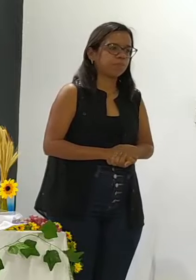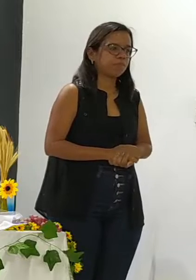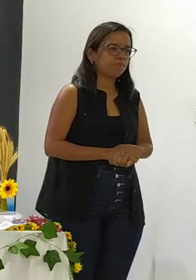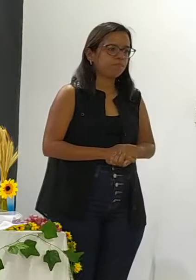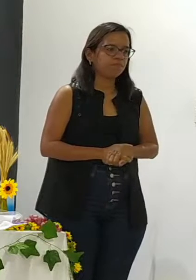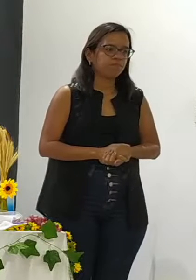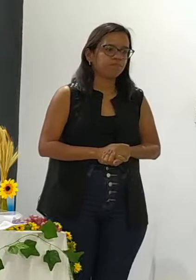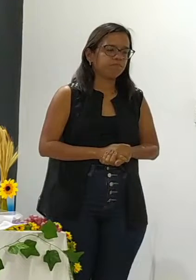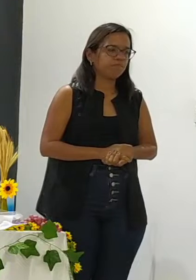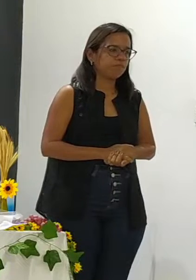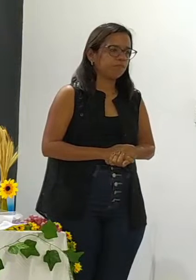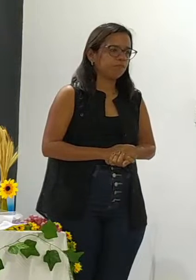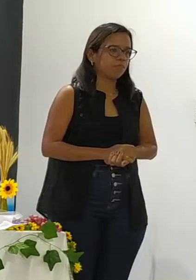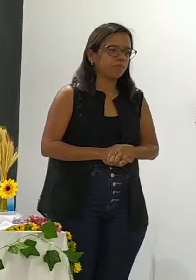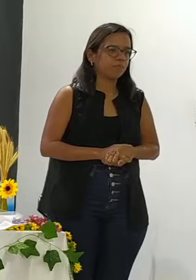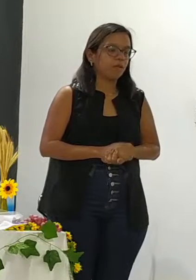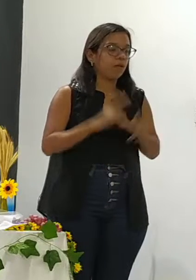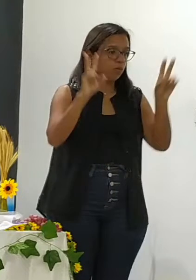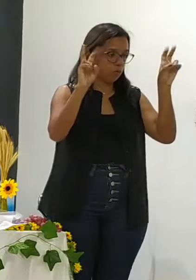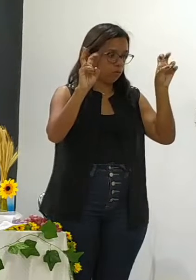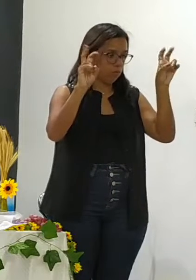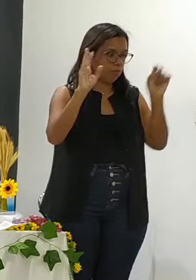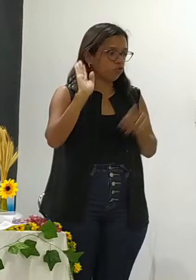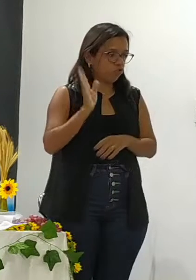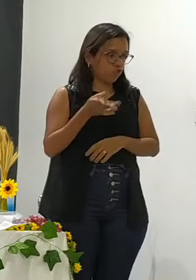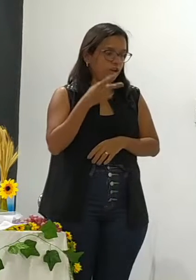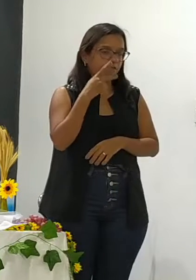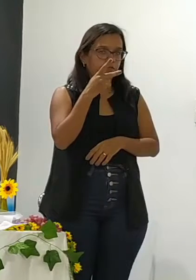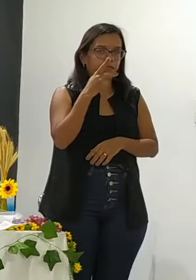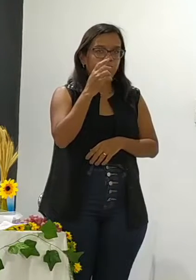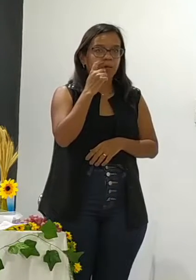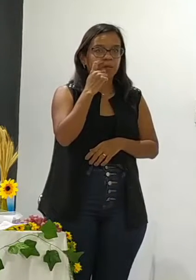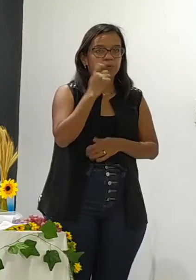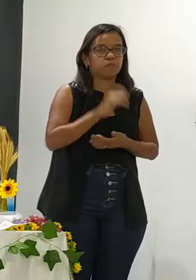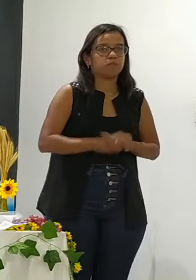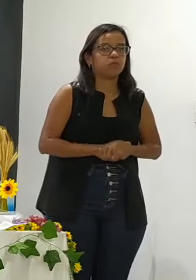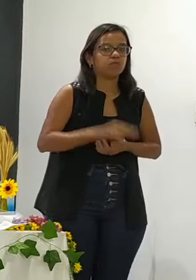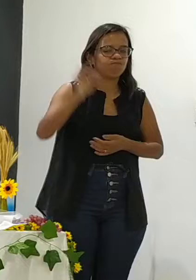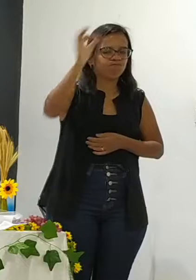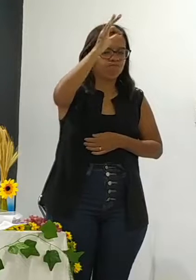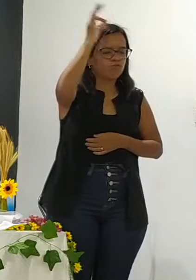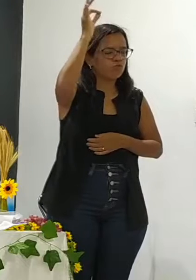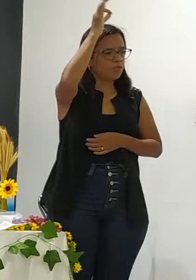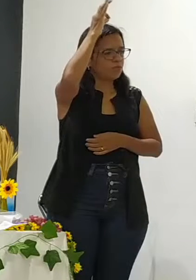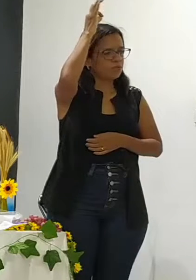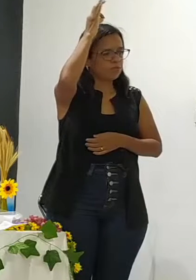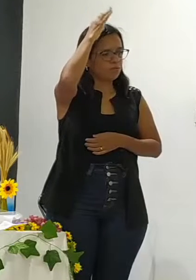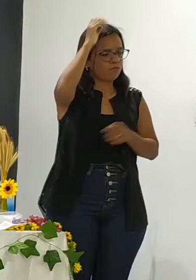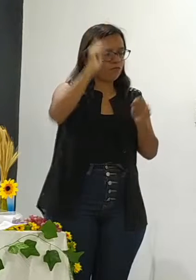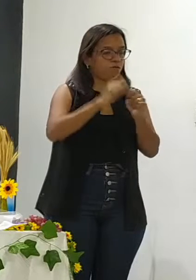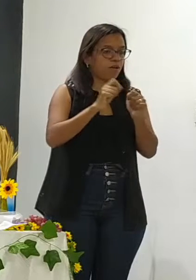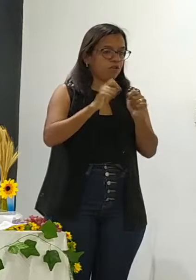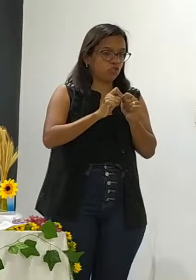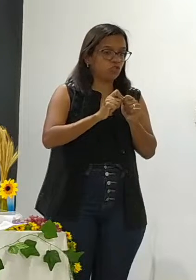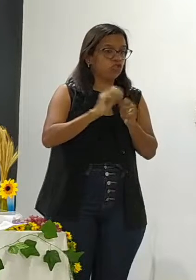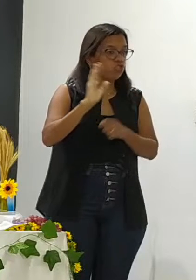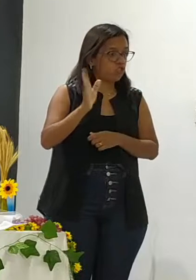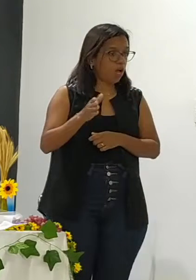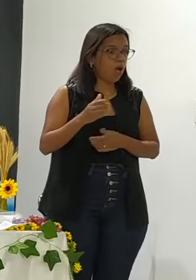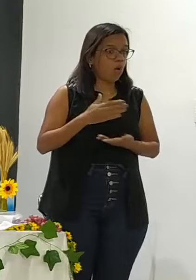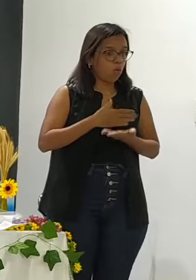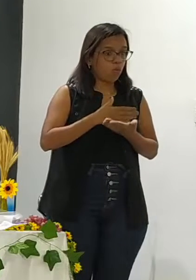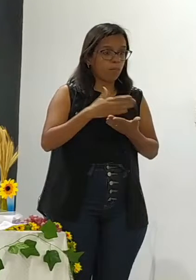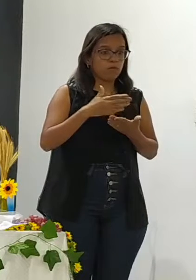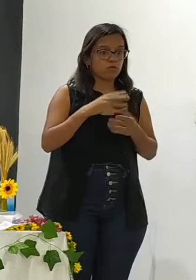E o tema ele já foi falado aqui hoje. Olha só que maravilha, como é que o Espírito Santo ele faz. O tema ele já foi falado aqui